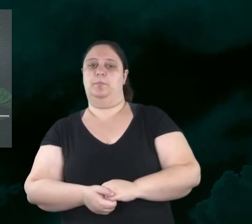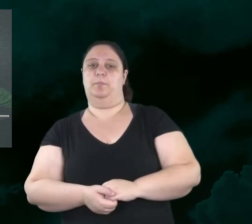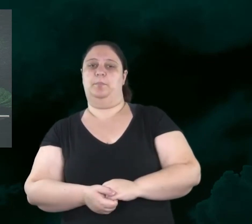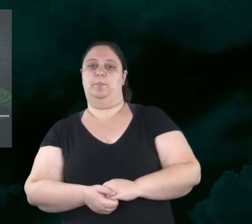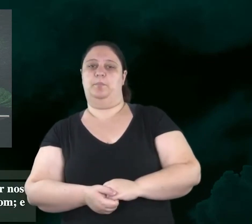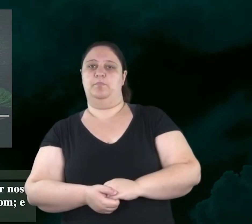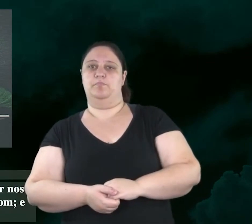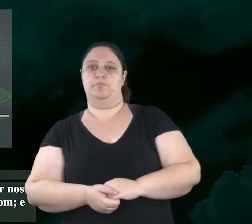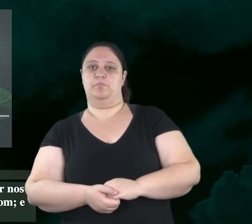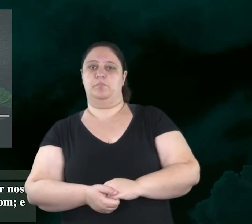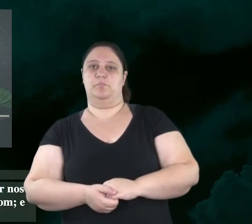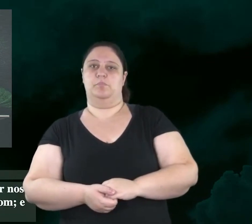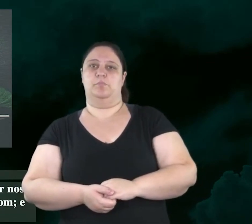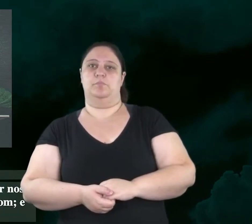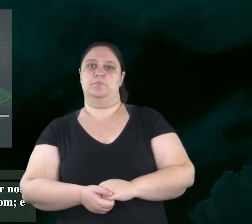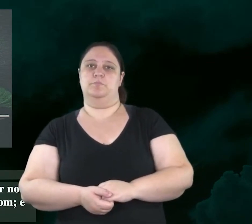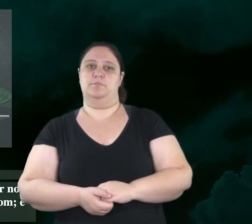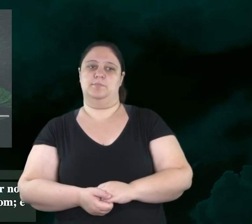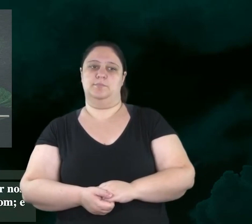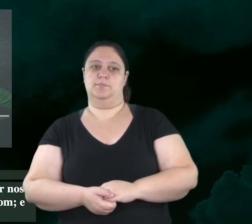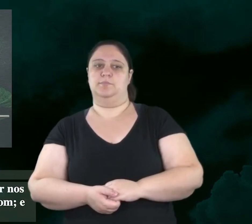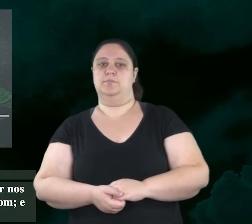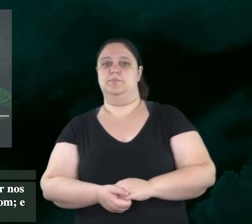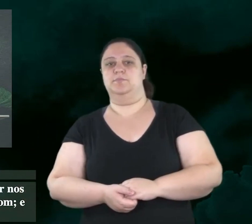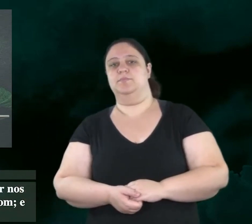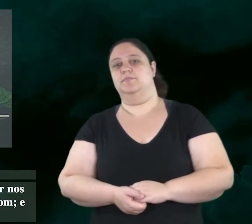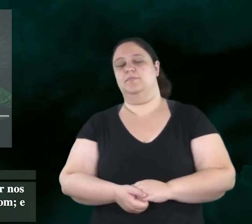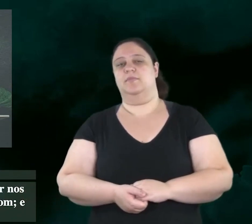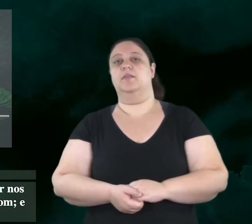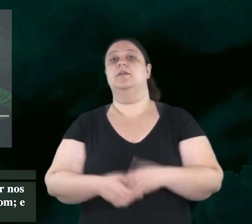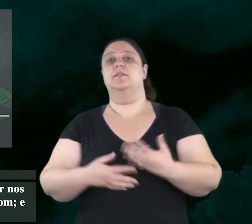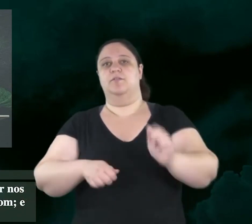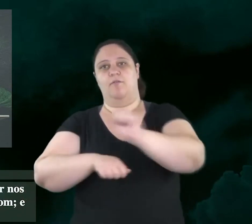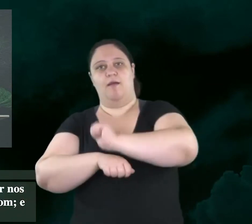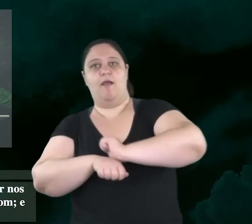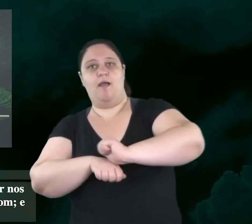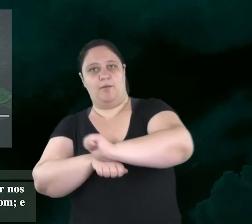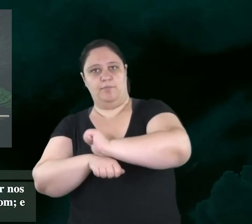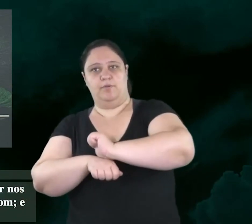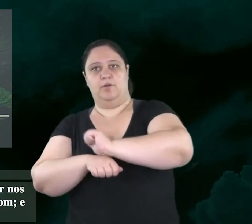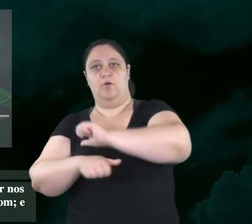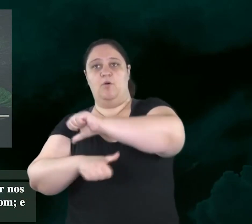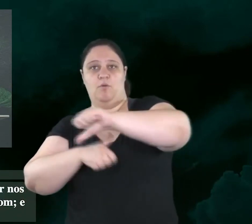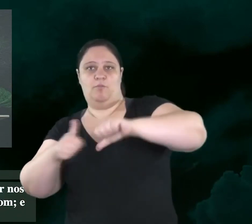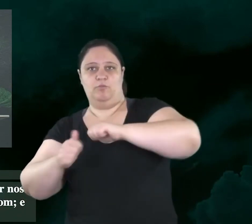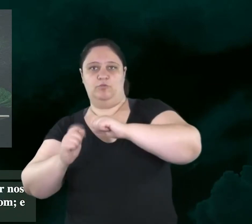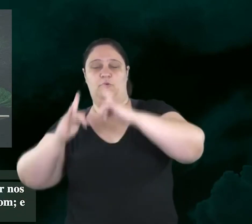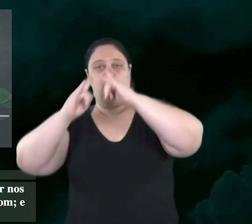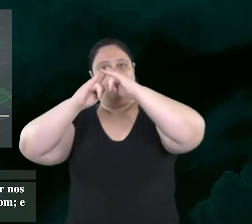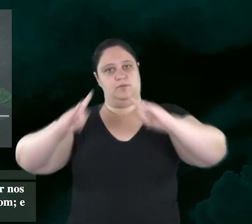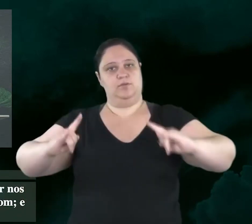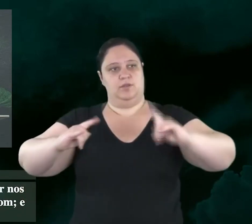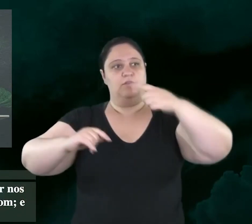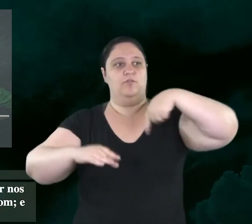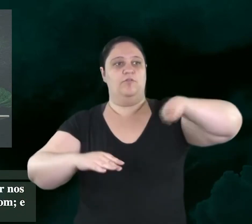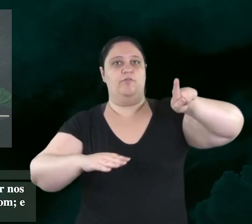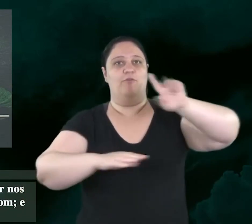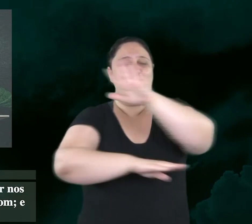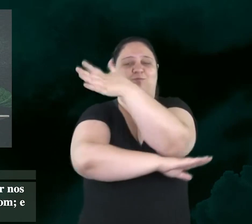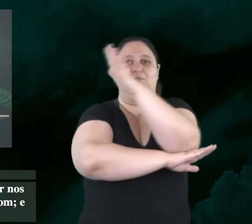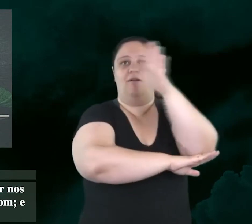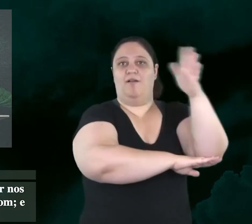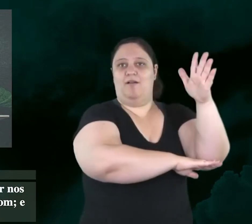Abrão, mudando as suas tendas, foi habitar nos carvalhais de Manre, que estão junto